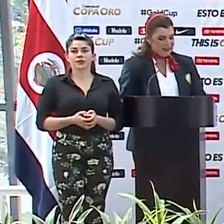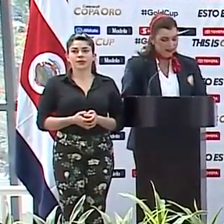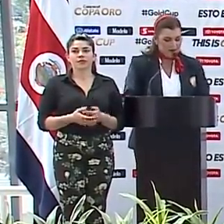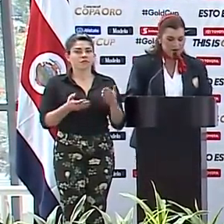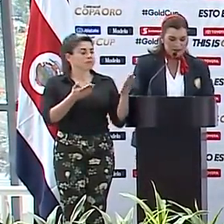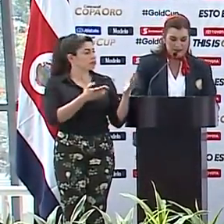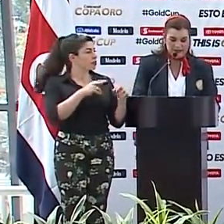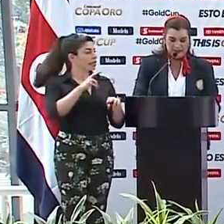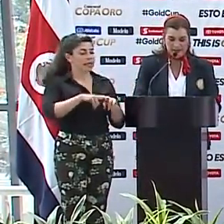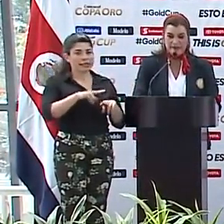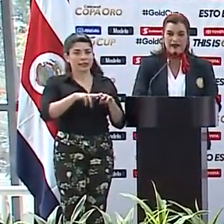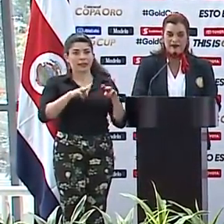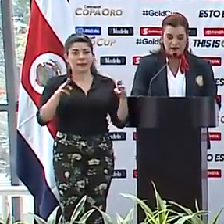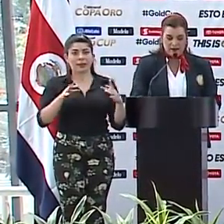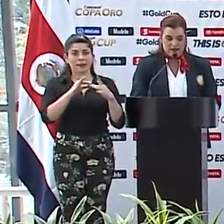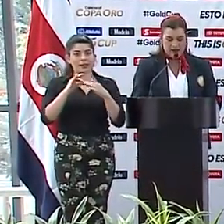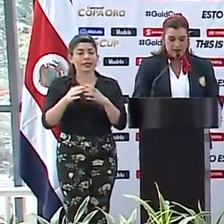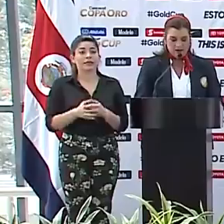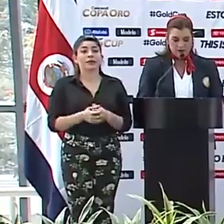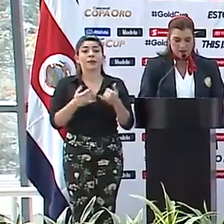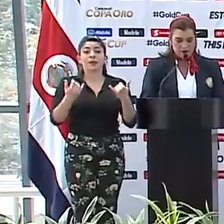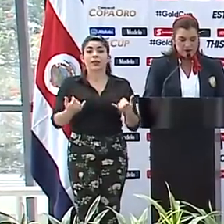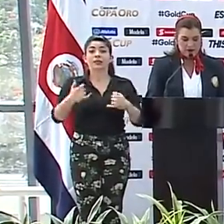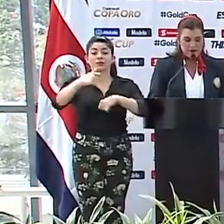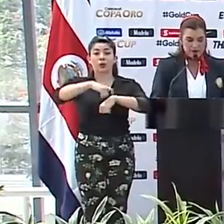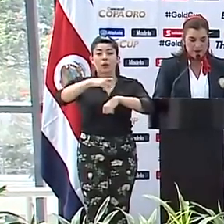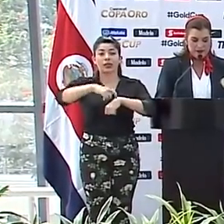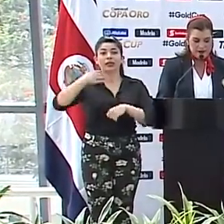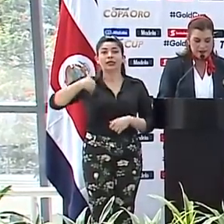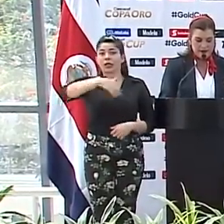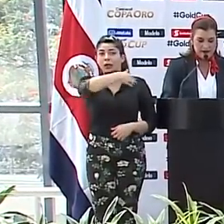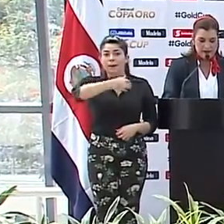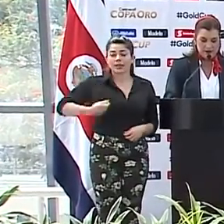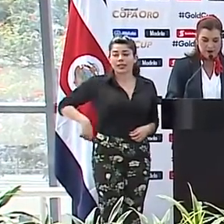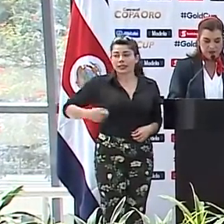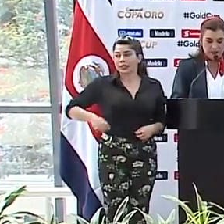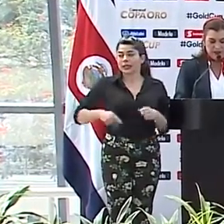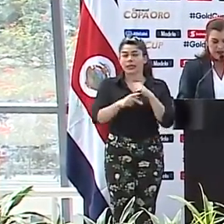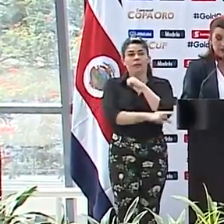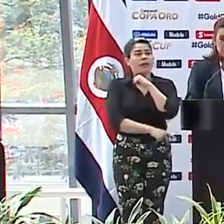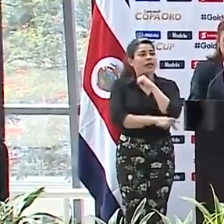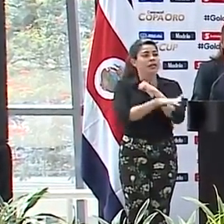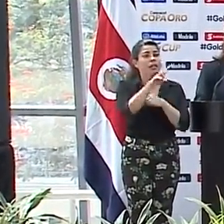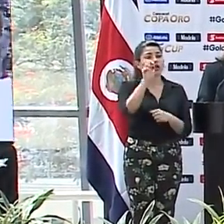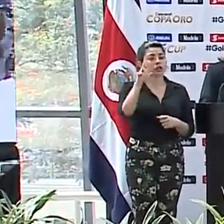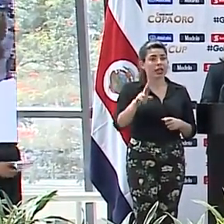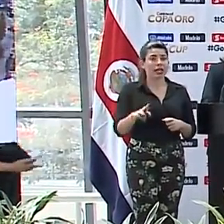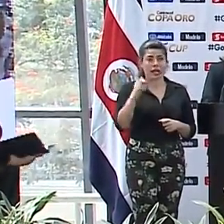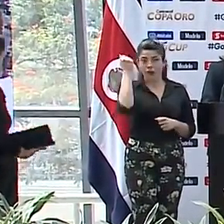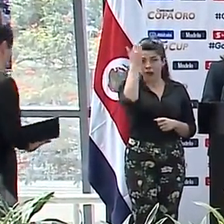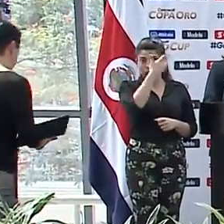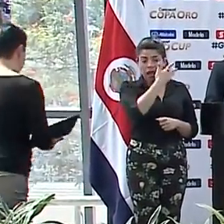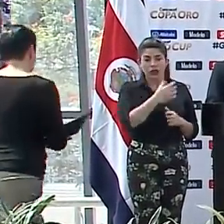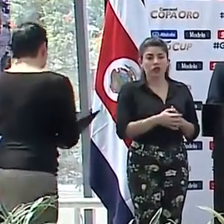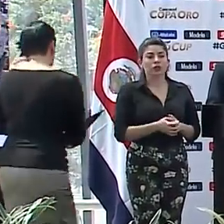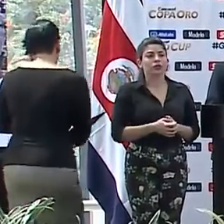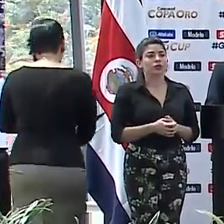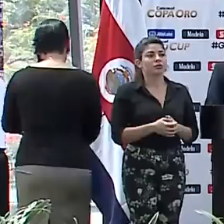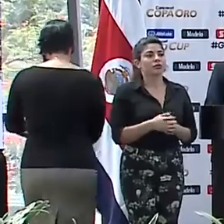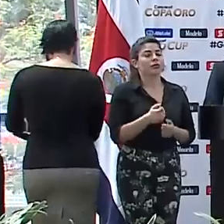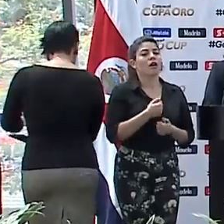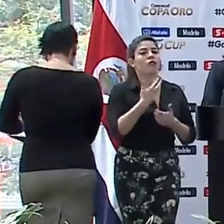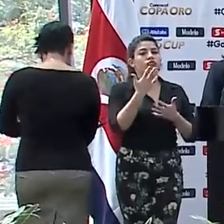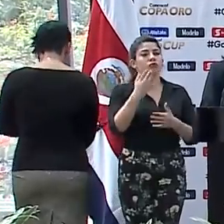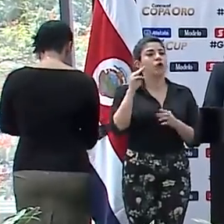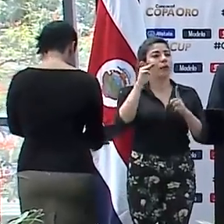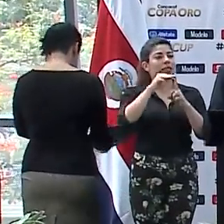Toman asiento en la mesa principal y en este momento el señor presidente de la República de Costa Rica, don Carlos Alvarado Quesada, va a